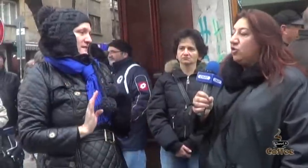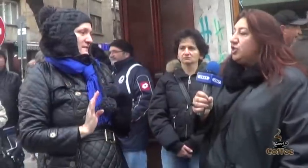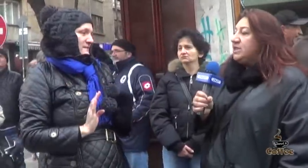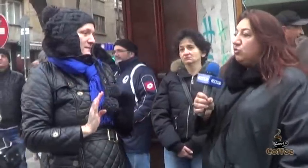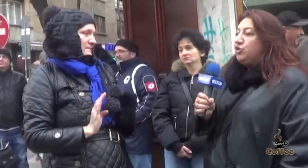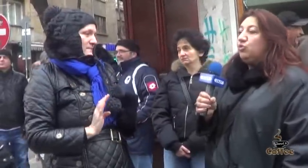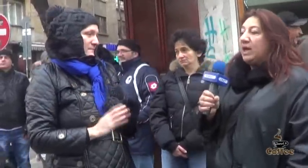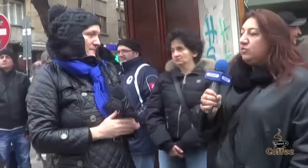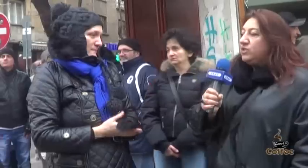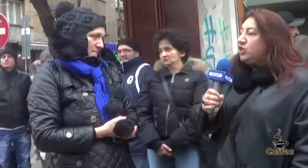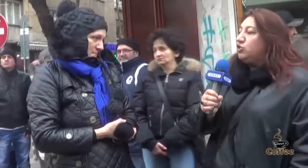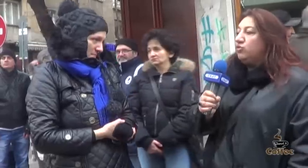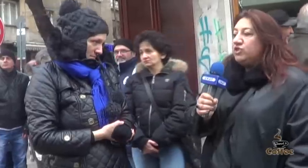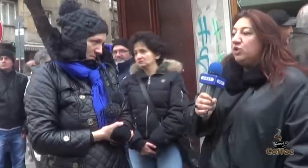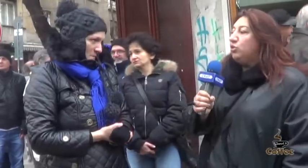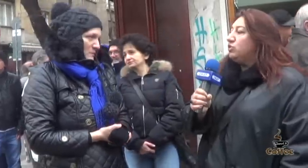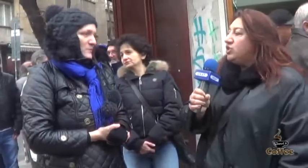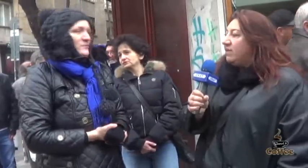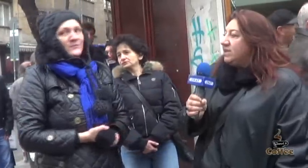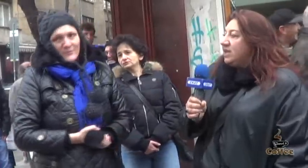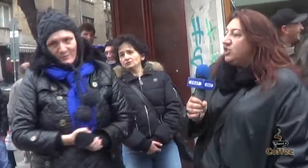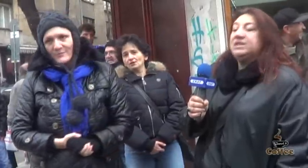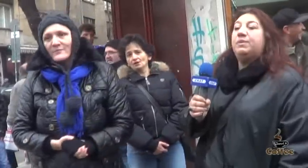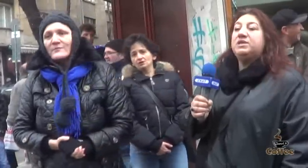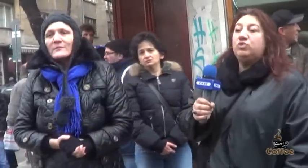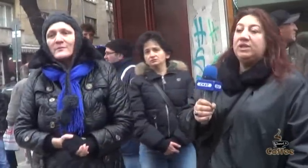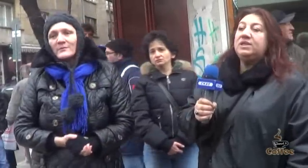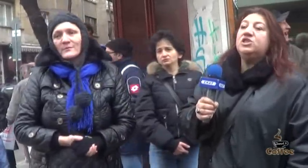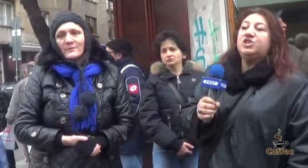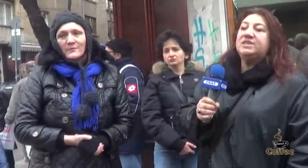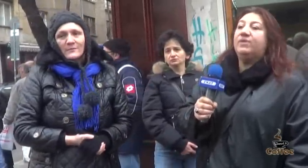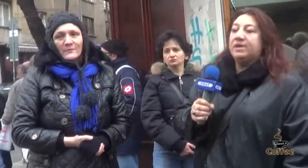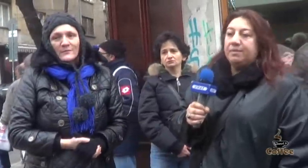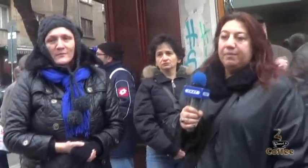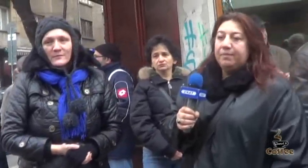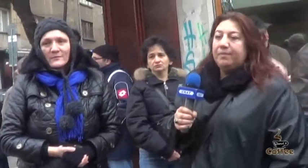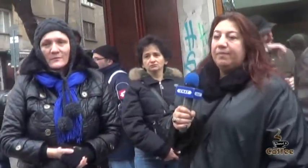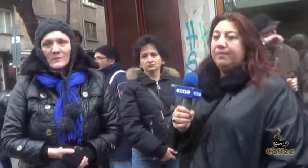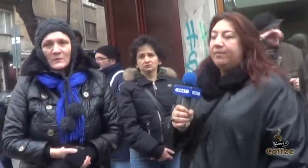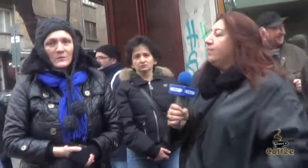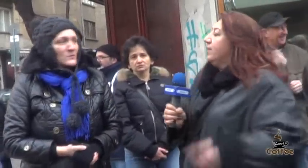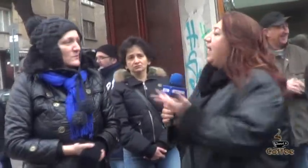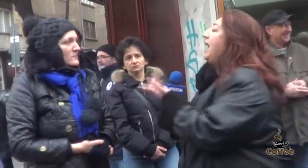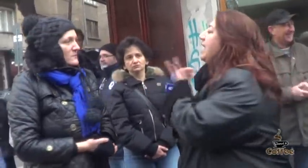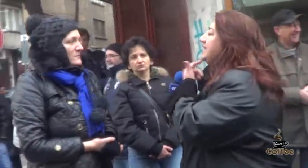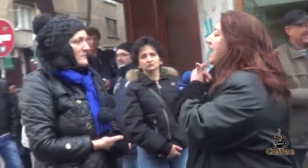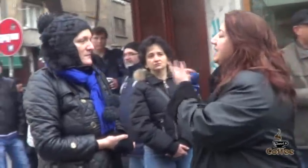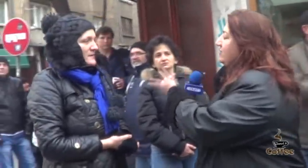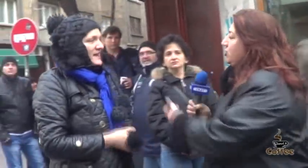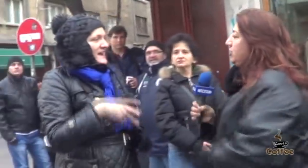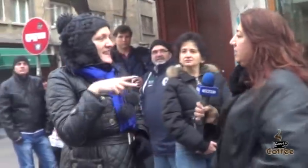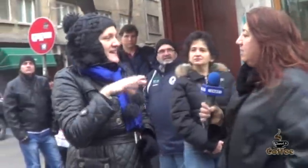ще се случи. Когато всички чуващи, които решават нашата съдба, си отидат, ние ще се върнем. А как се казва, госпожата? Как се